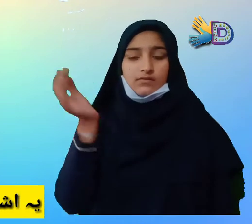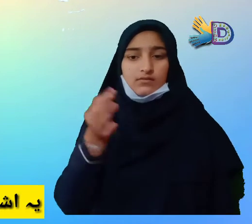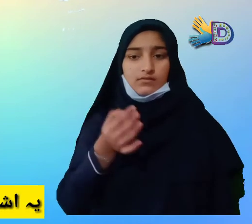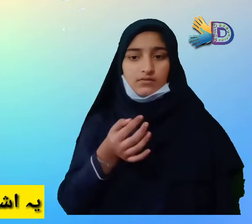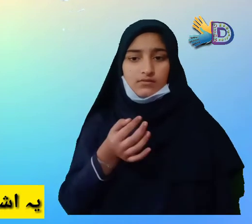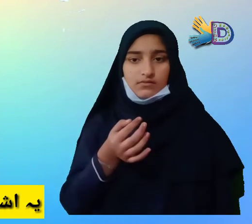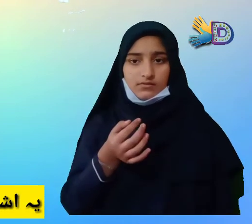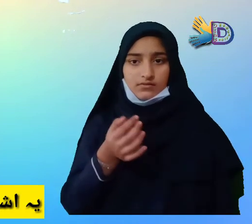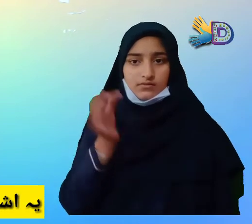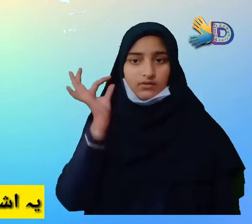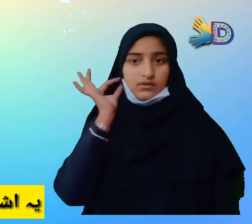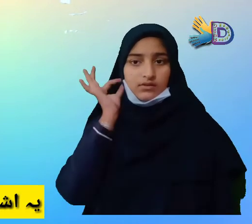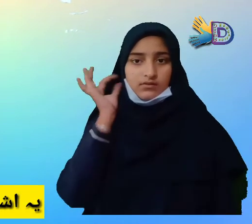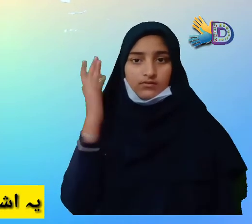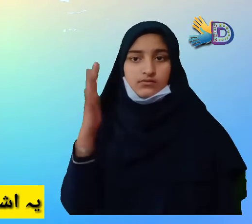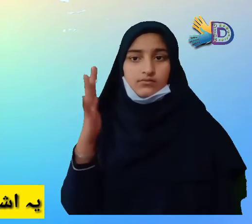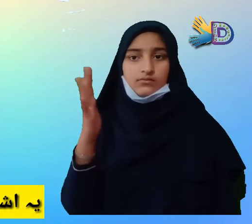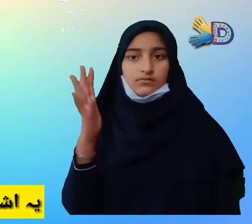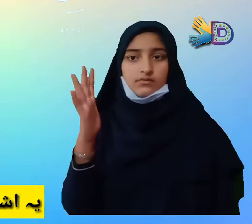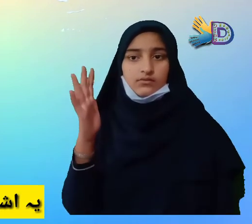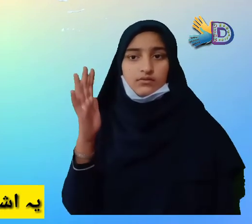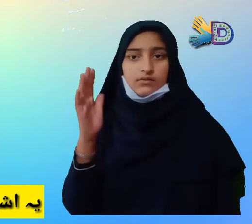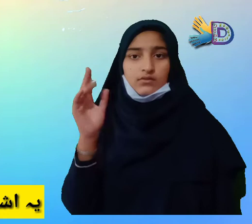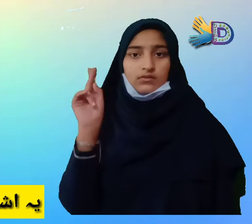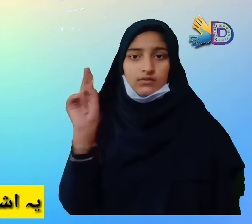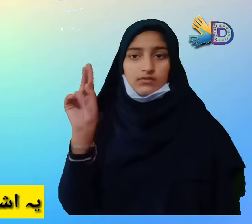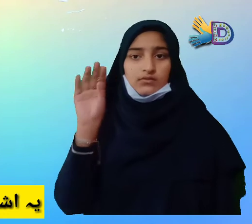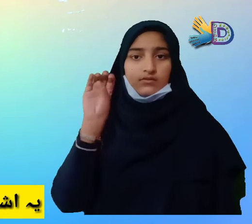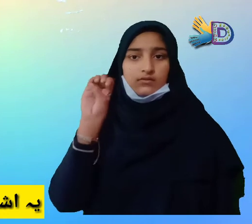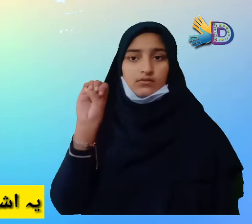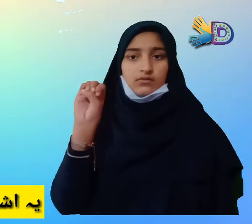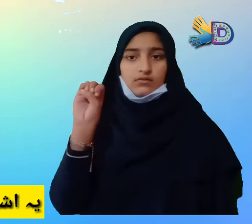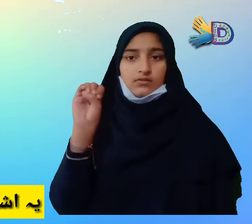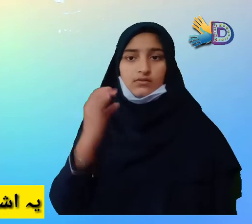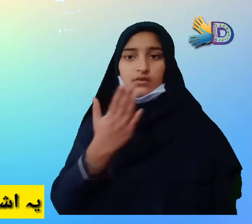अशरफियाँ सोने की हैं।